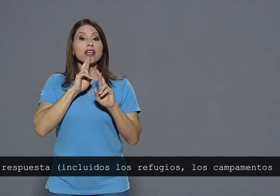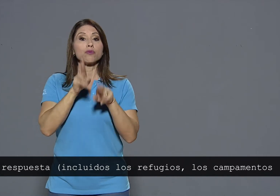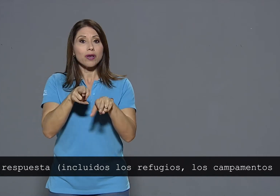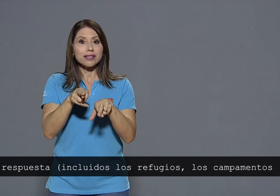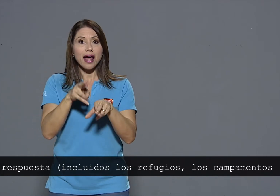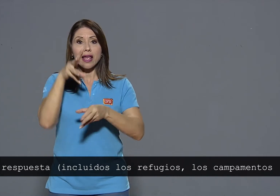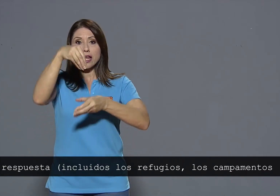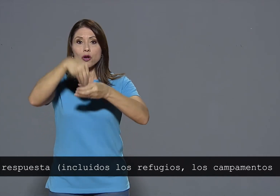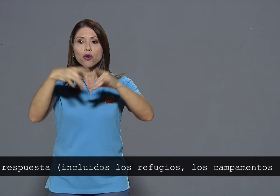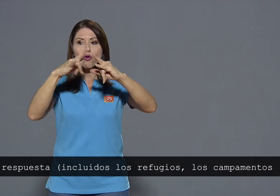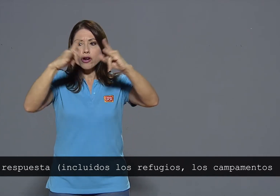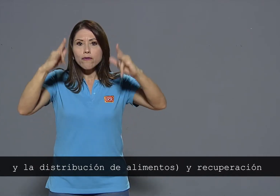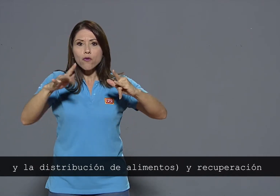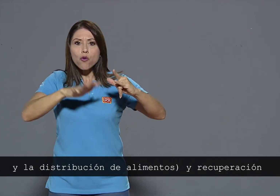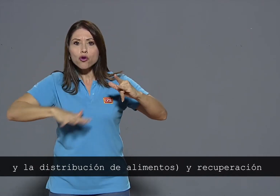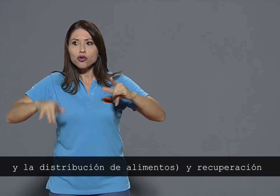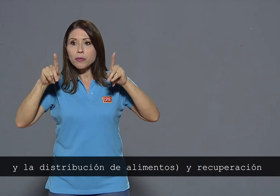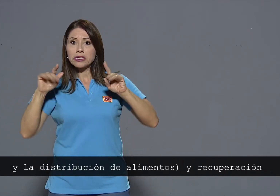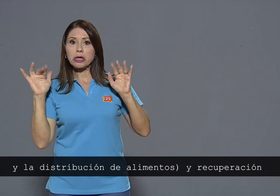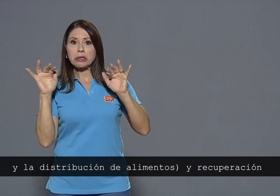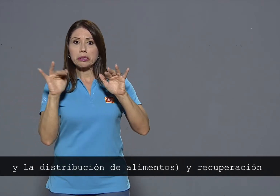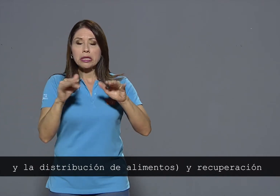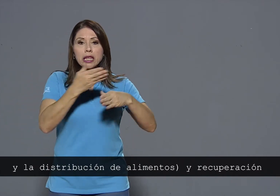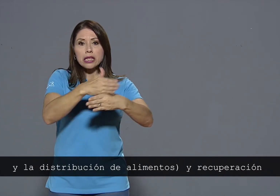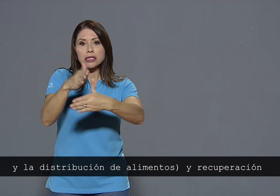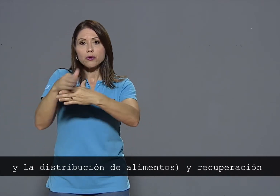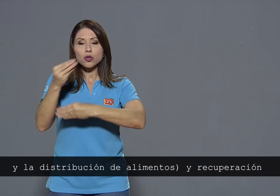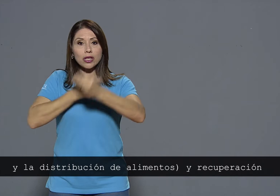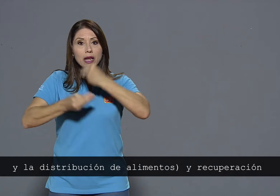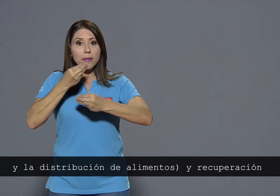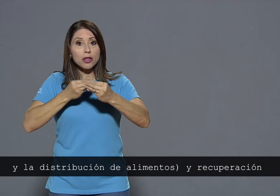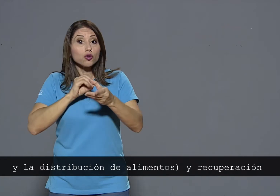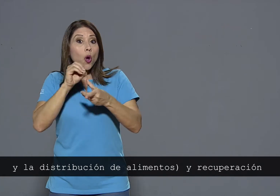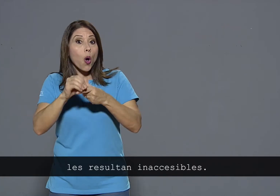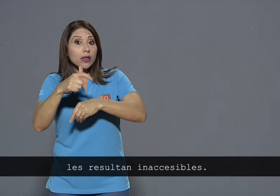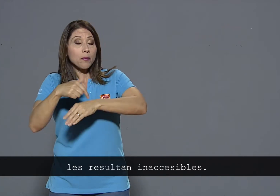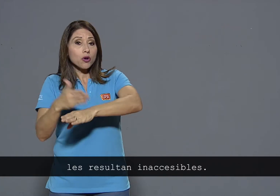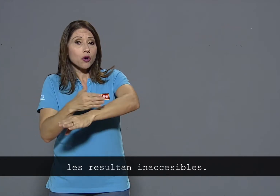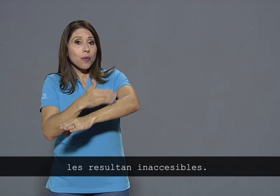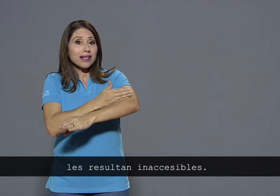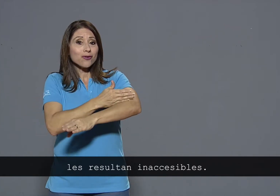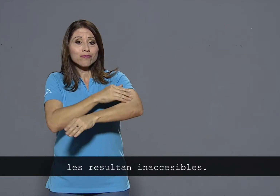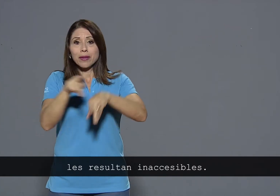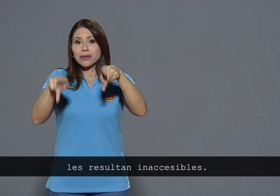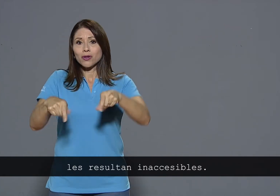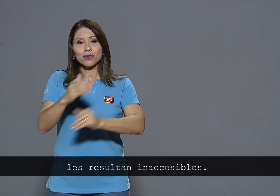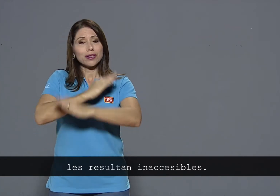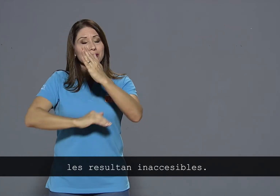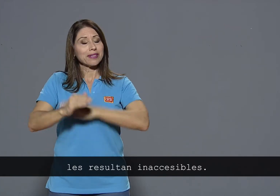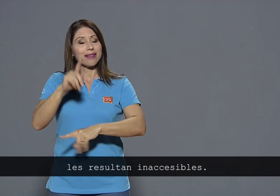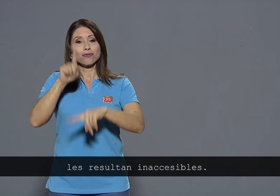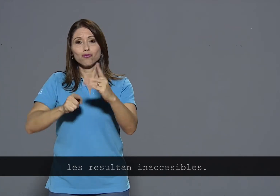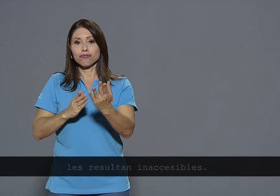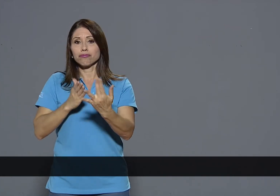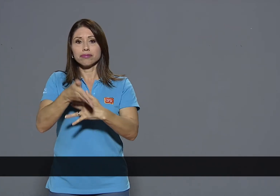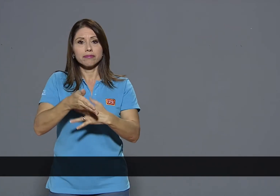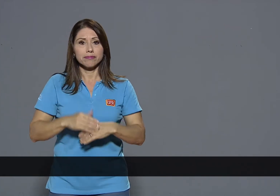los refugios, los campamentos y la distribución de alimentos y recuperación, les resultan inaccesibles.